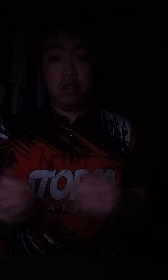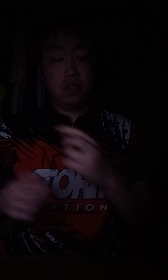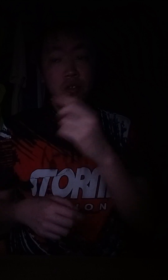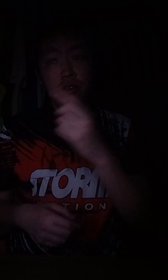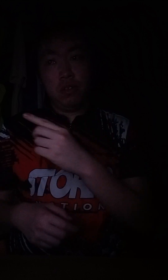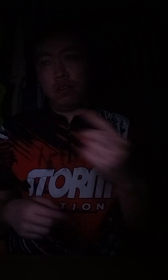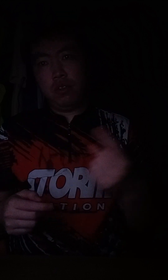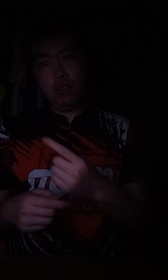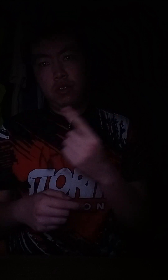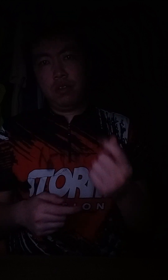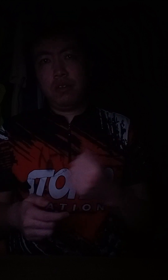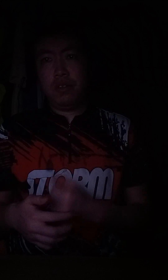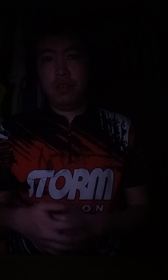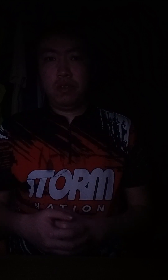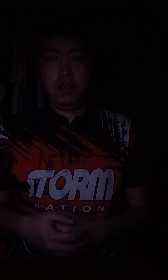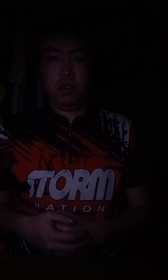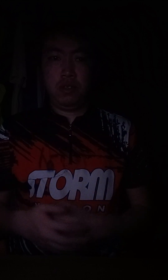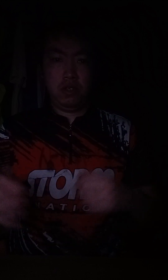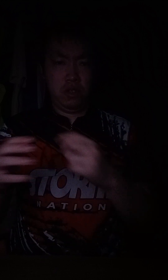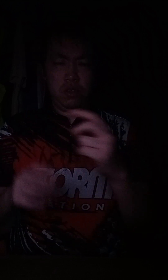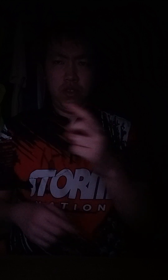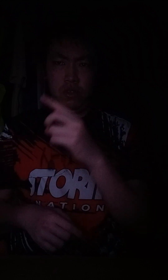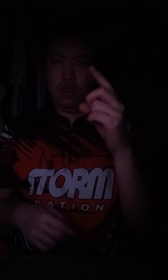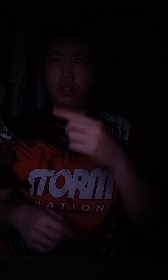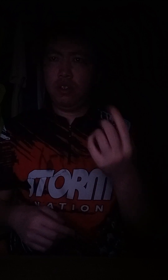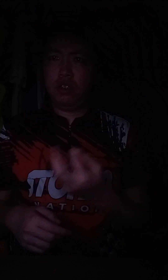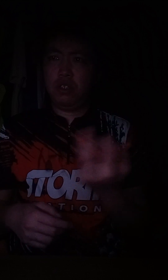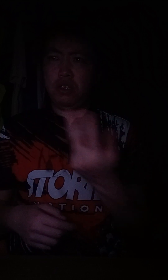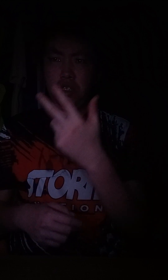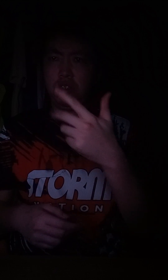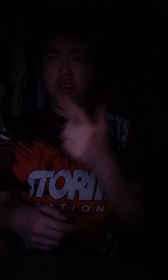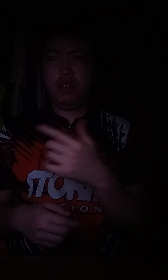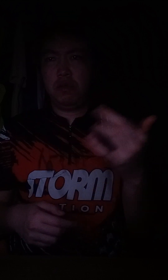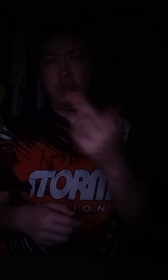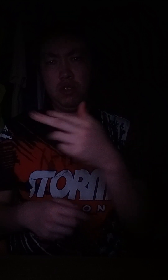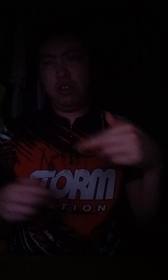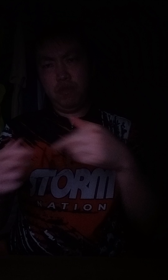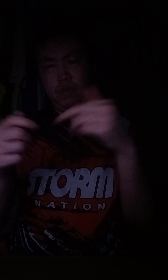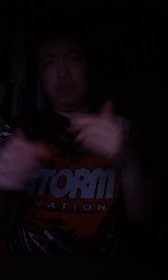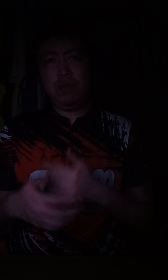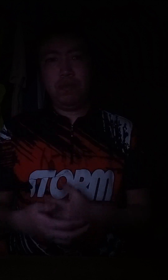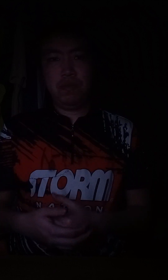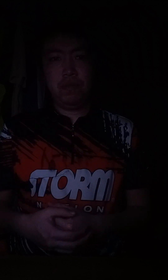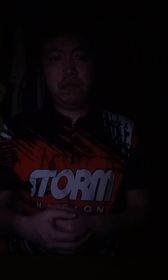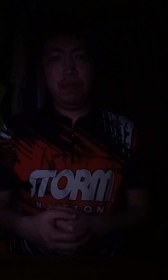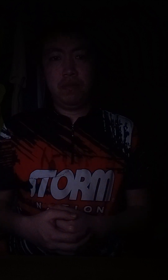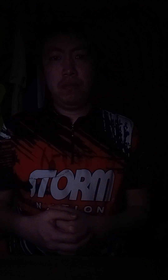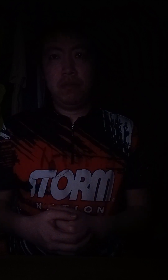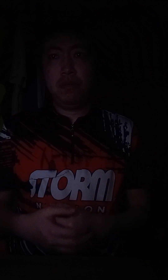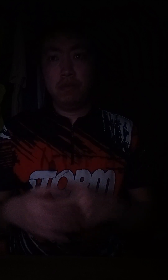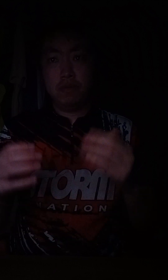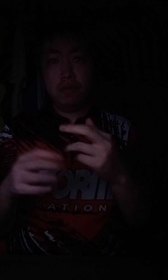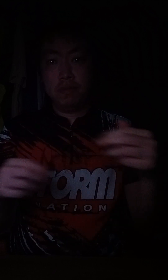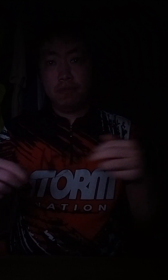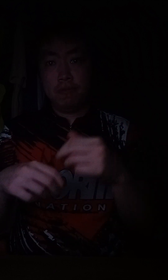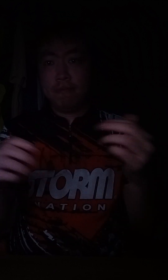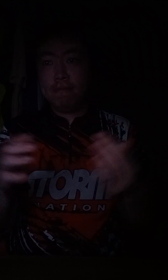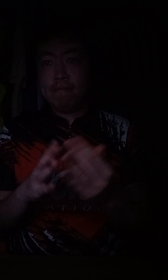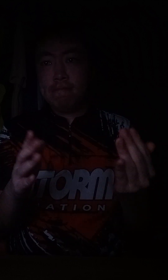한 교차로에서 승합차와 승객 30명을 태운 BRT 버스가 부딪혔습니다. 조각을 들이받은 충격으로 버스